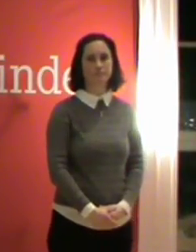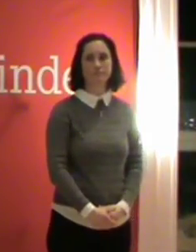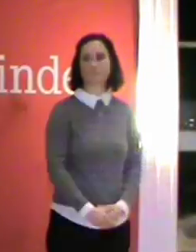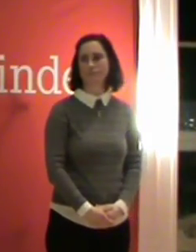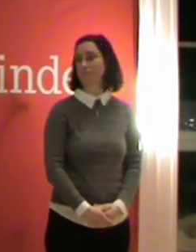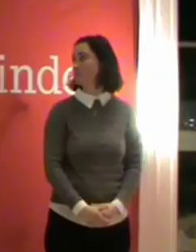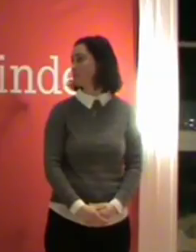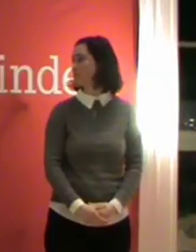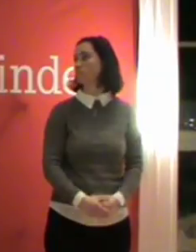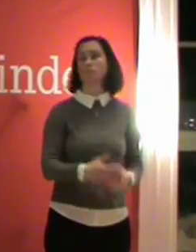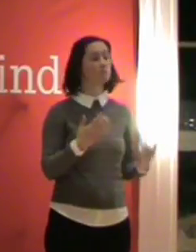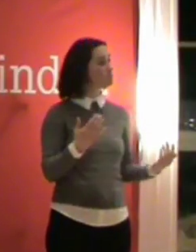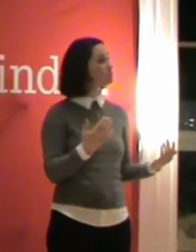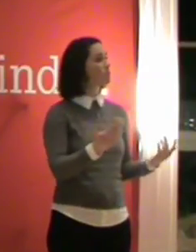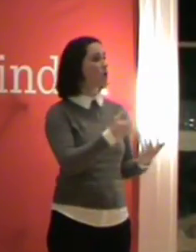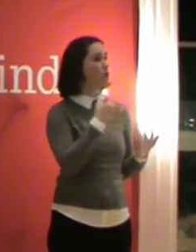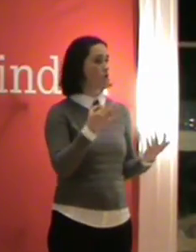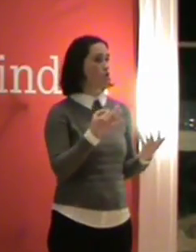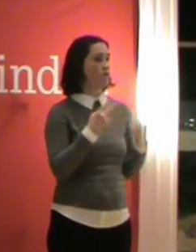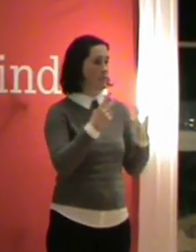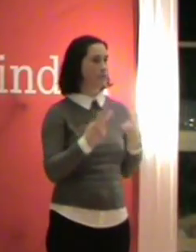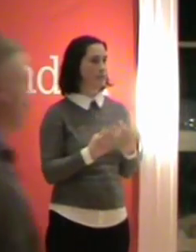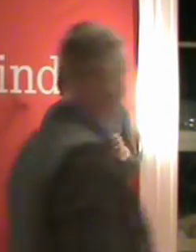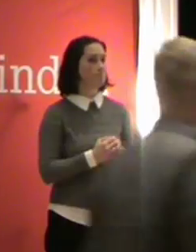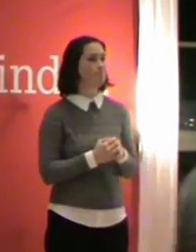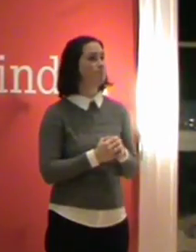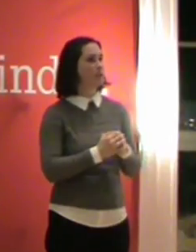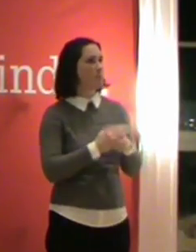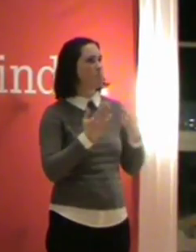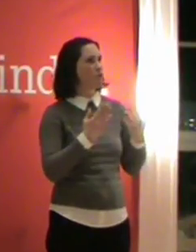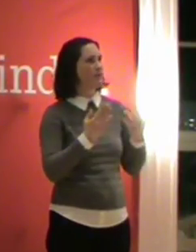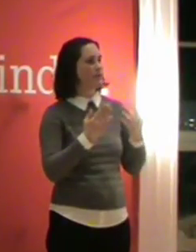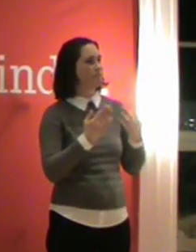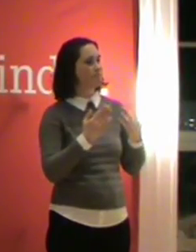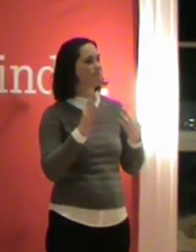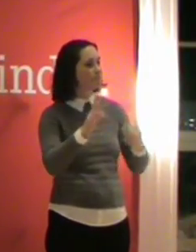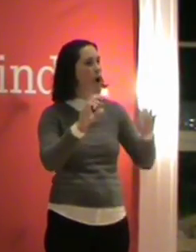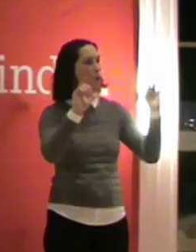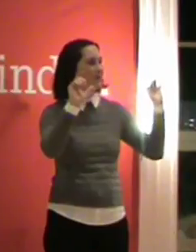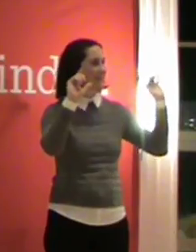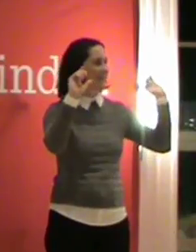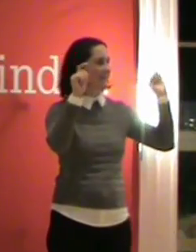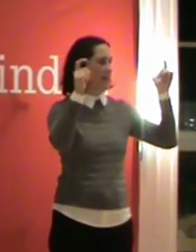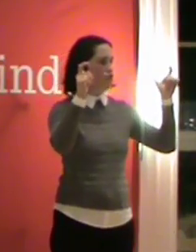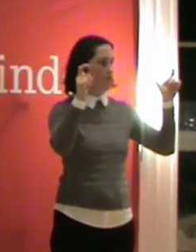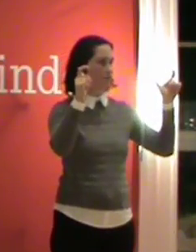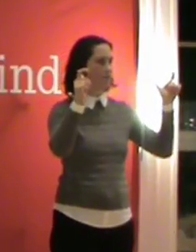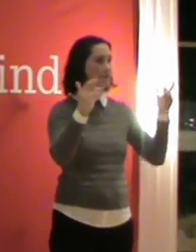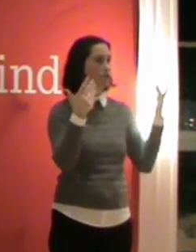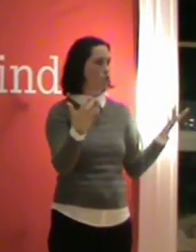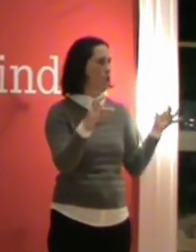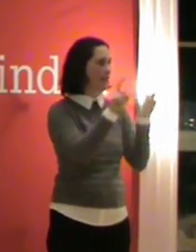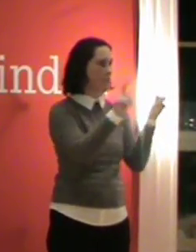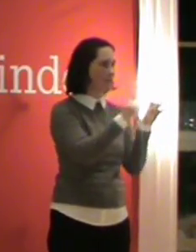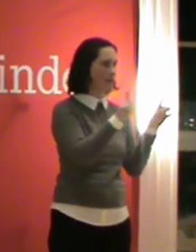Ich habe das für mich so auf den Punkt gebracht, der Tod der Gesellschaft in ihrem Zusammenhalt mit Kernschmelze, wenn wir uns um diese